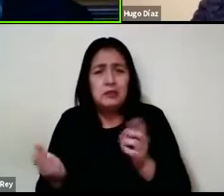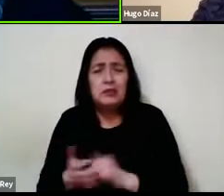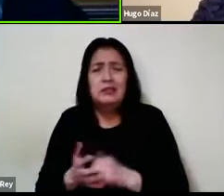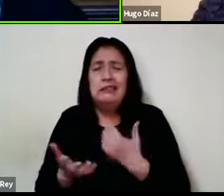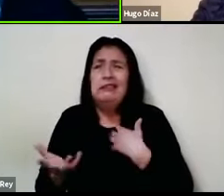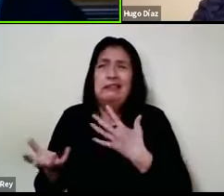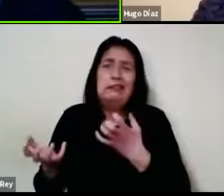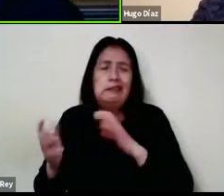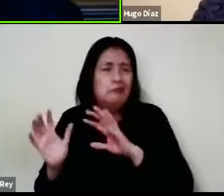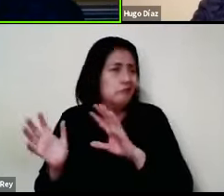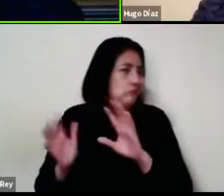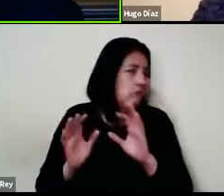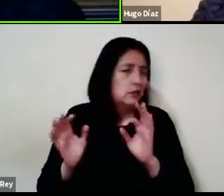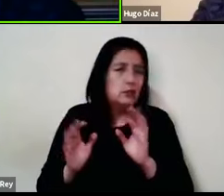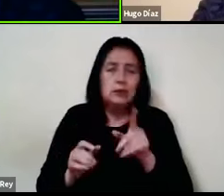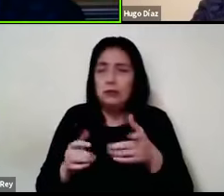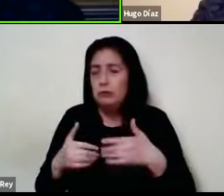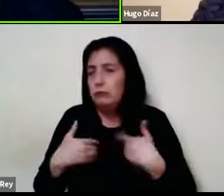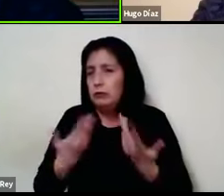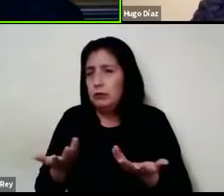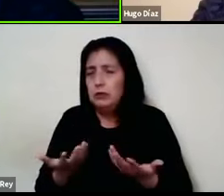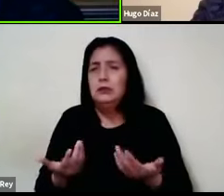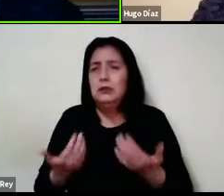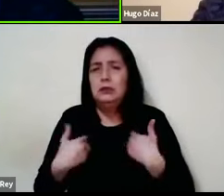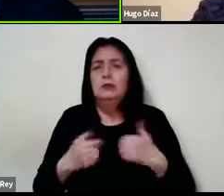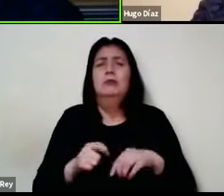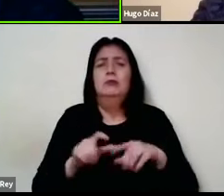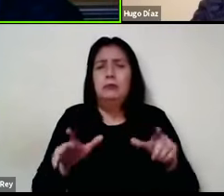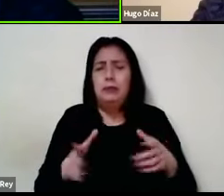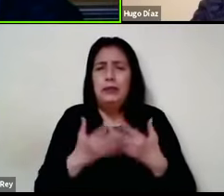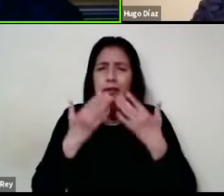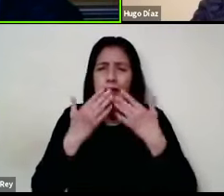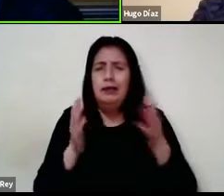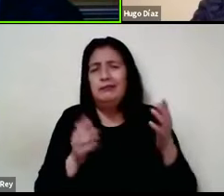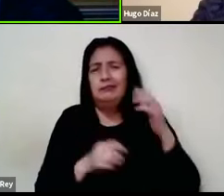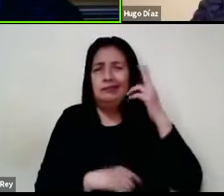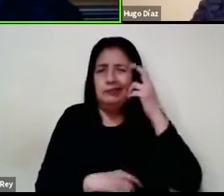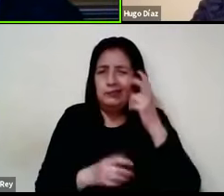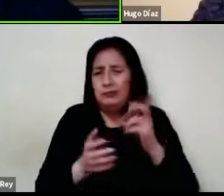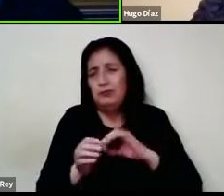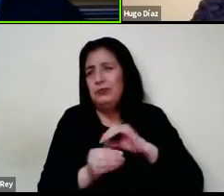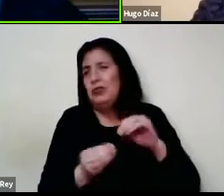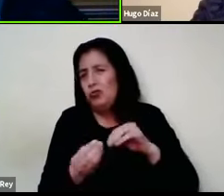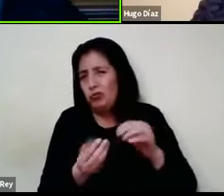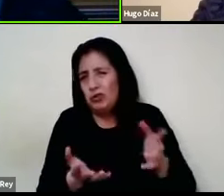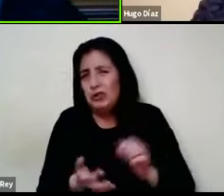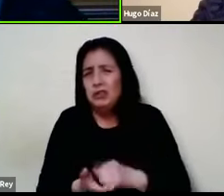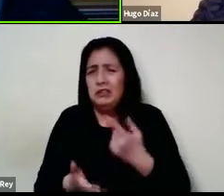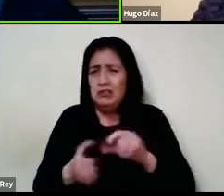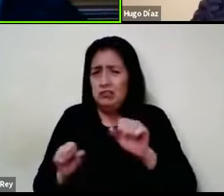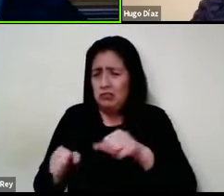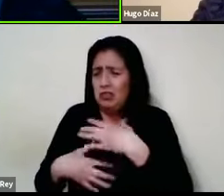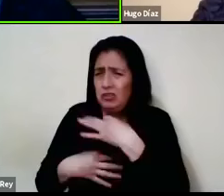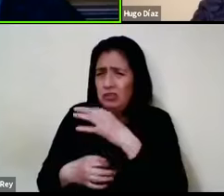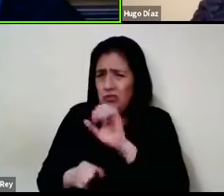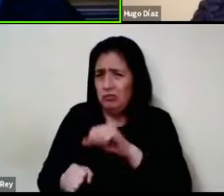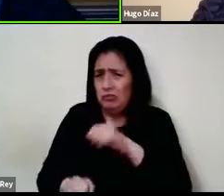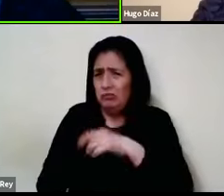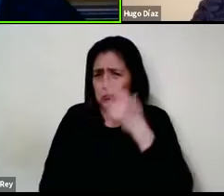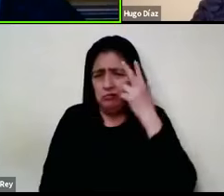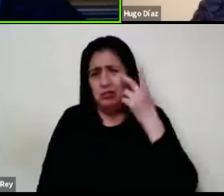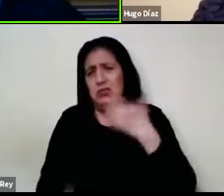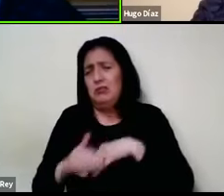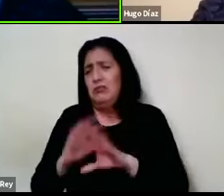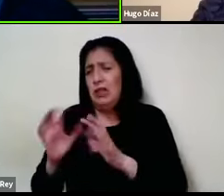fuga, y ahí pueden ellos tomar un espacio para poder hacer alguna travesura, algún desorden. Que es interesante cuando hay travesuras también en una